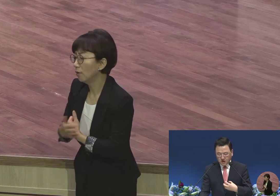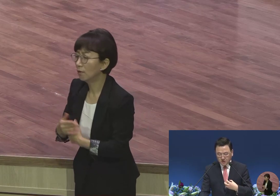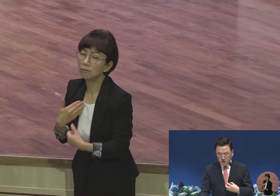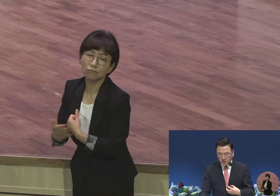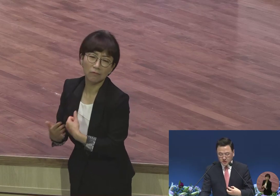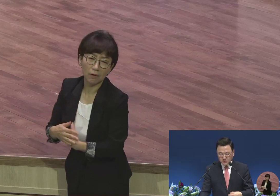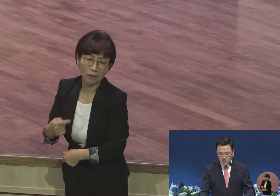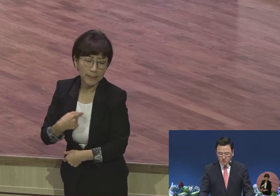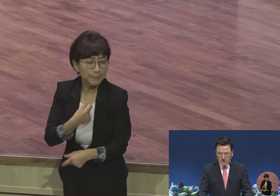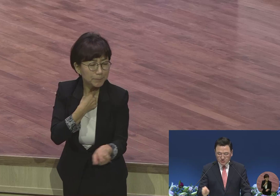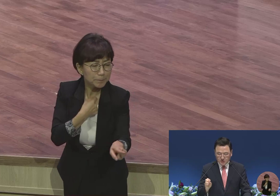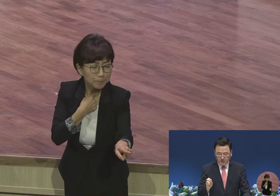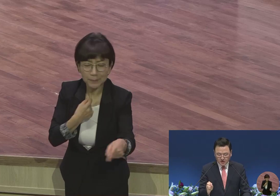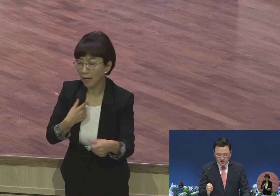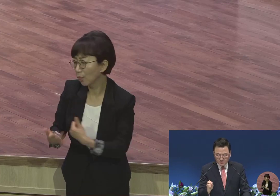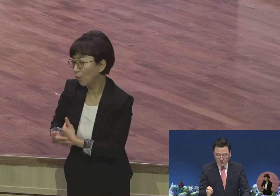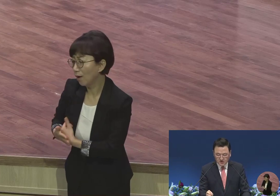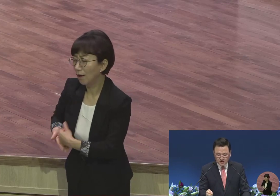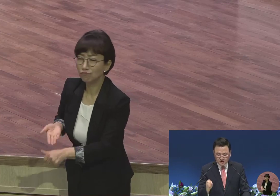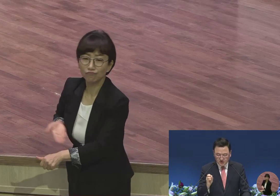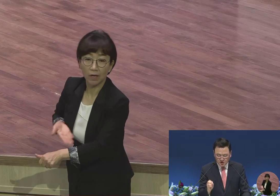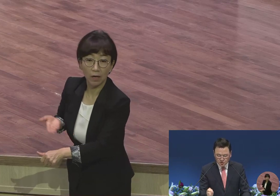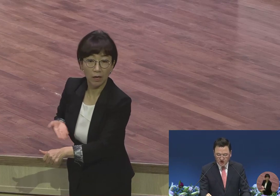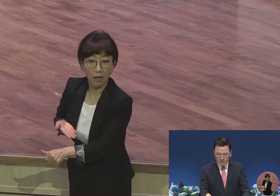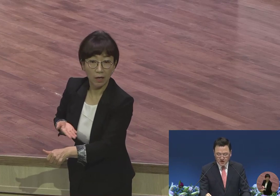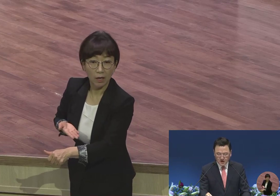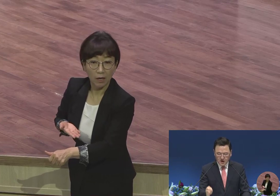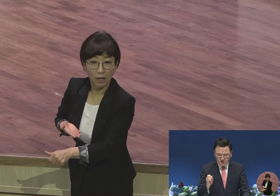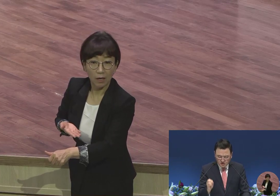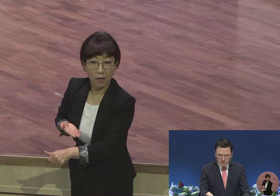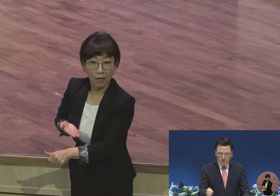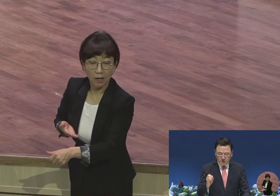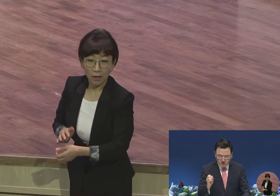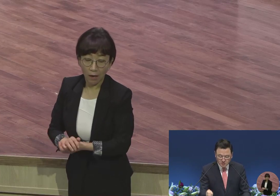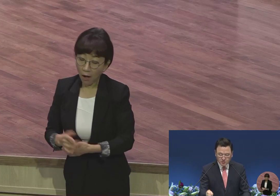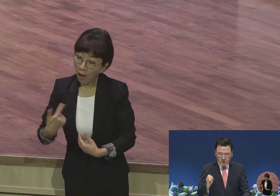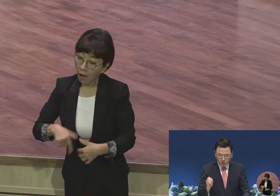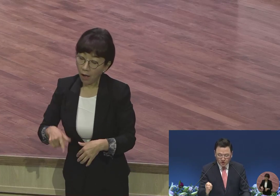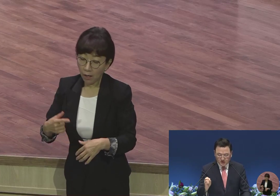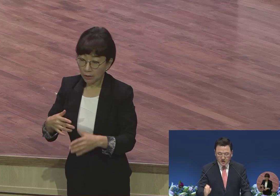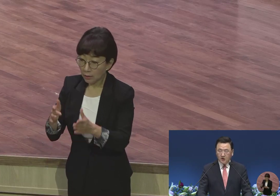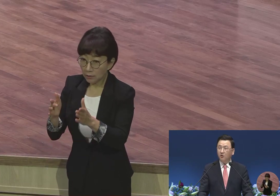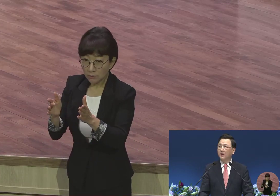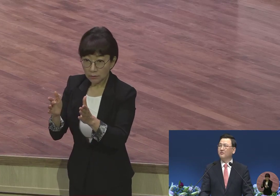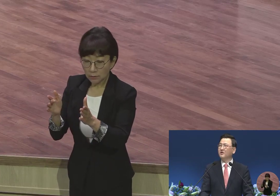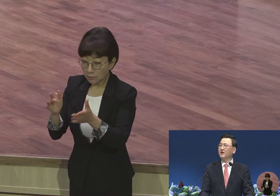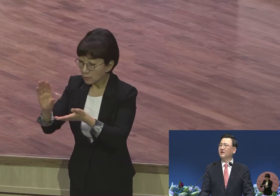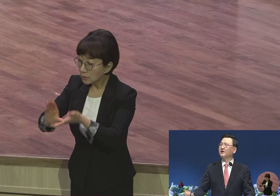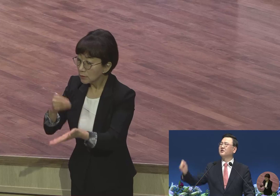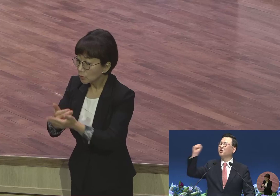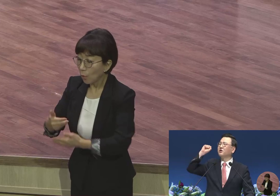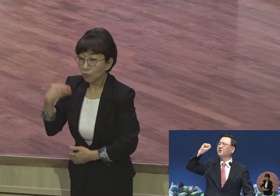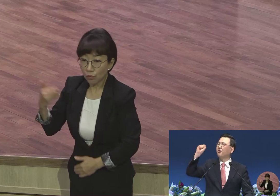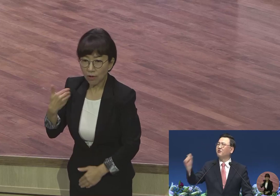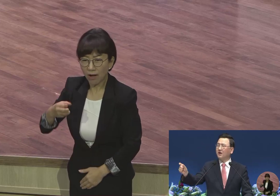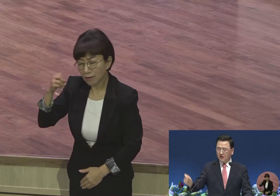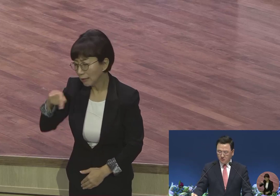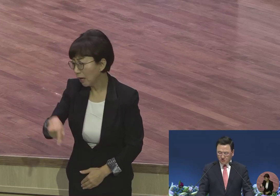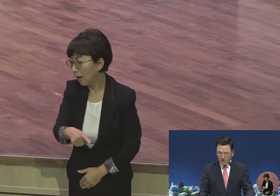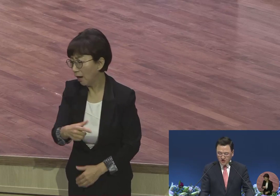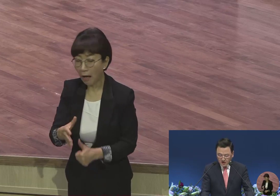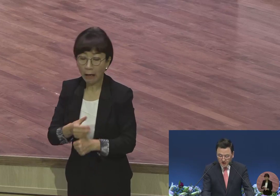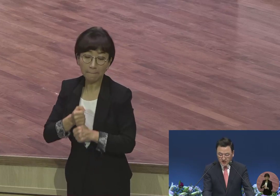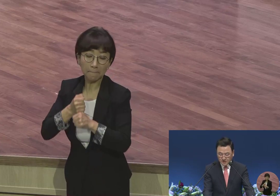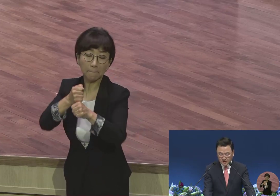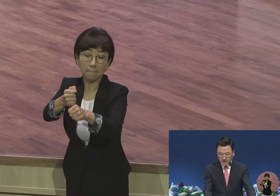내 욕망을 채워주는 오늘 38년 된 병자는 예수 앞에 끊임없이 끊임없이 도와달라고 말합니다. 나를 저기에